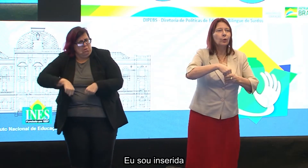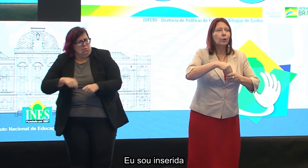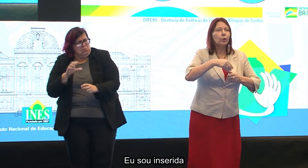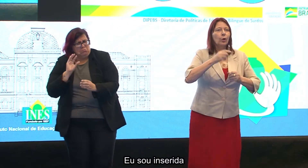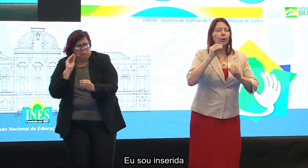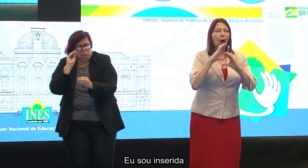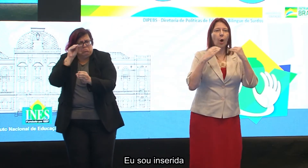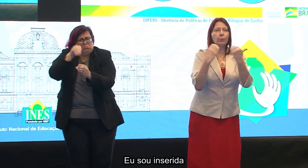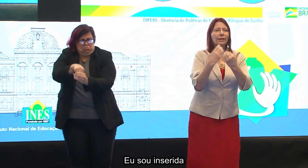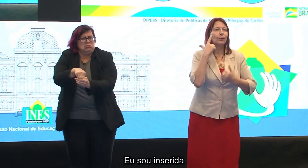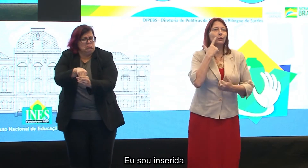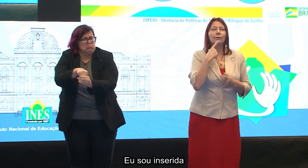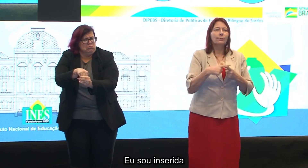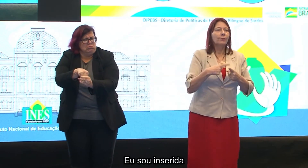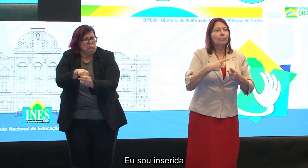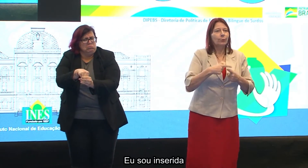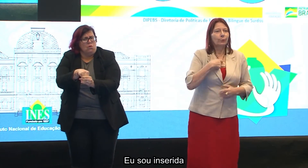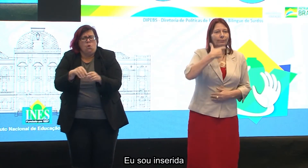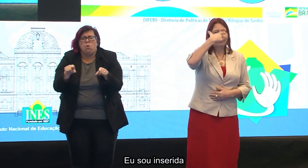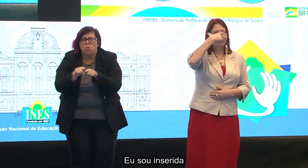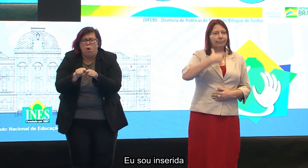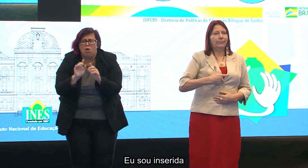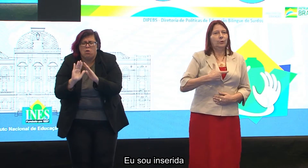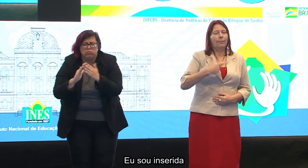Eu posso estar